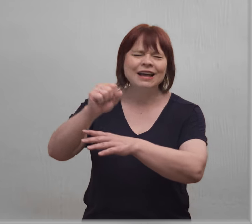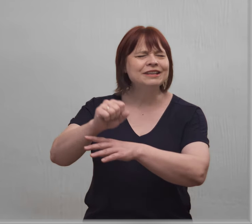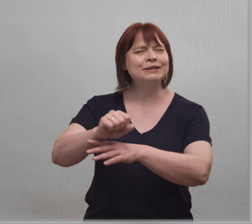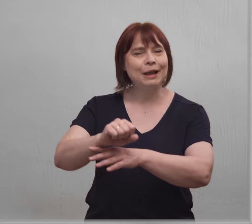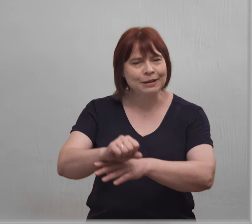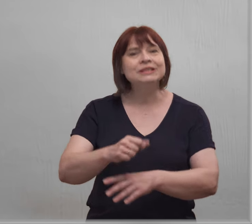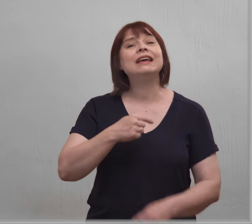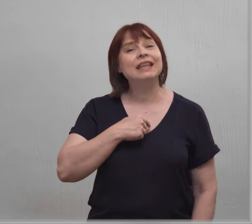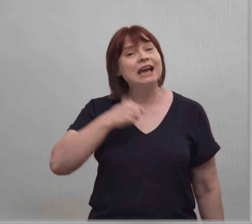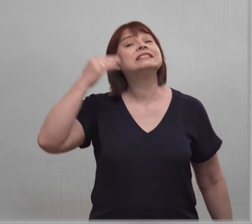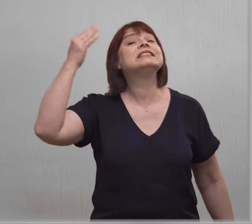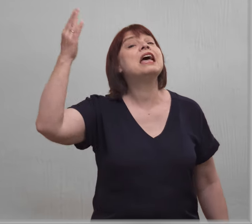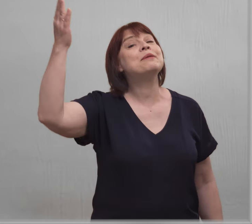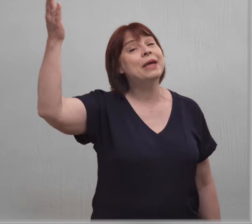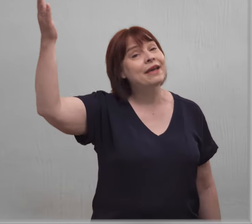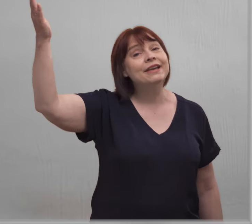поклоняюсь я.